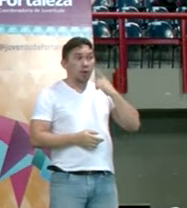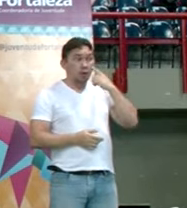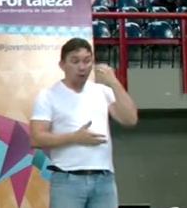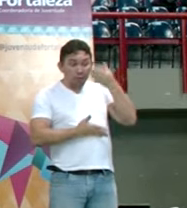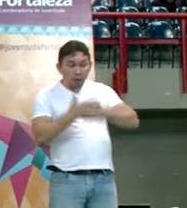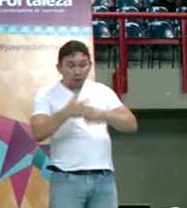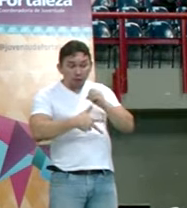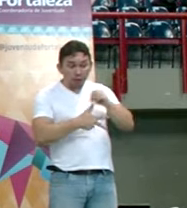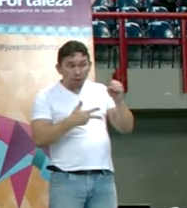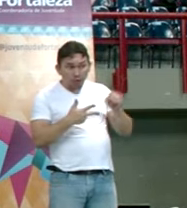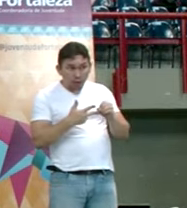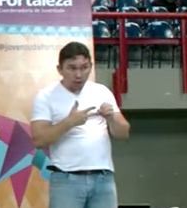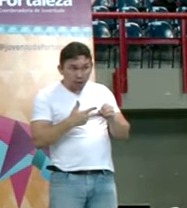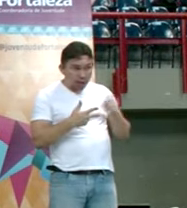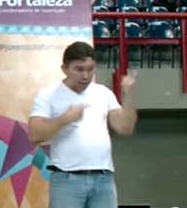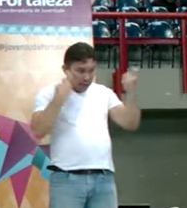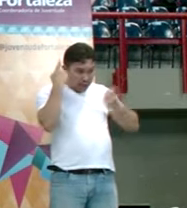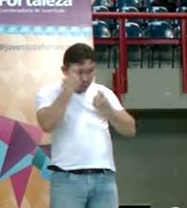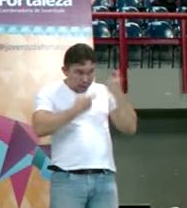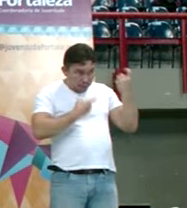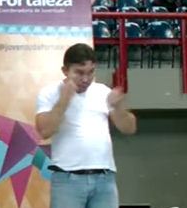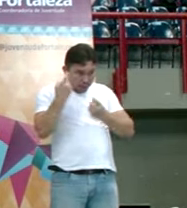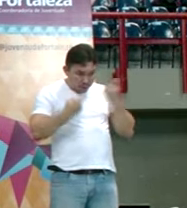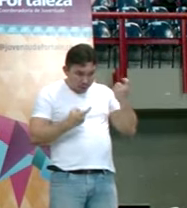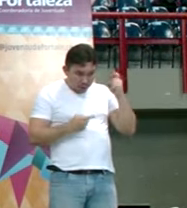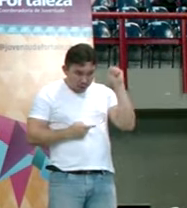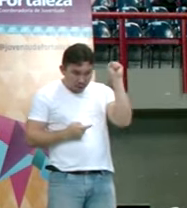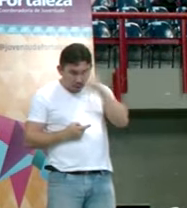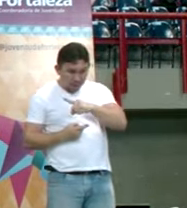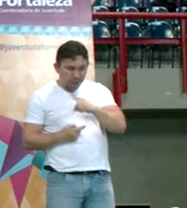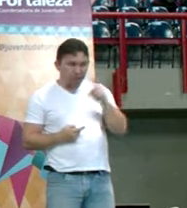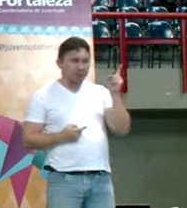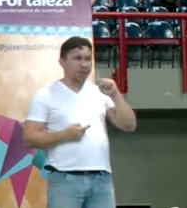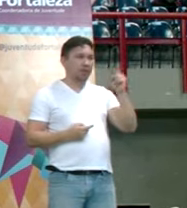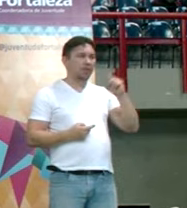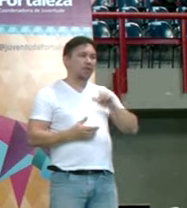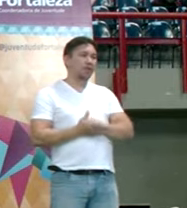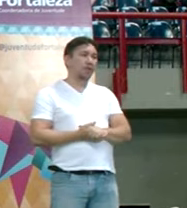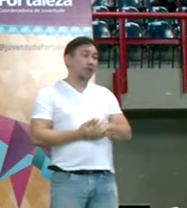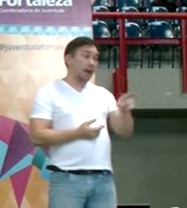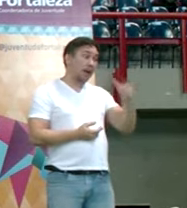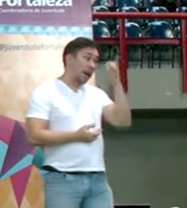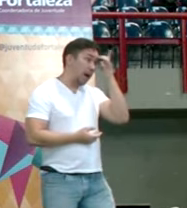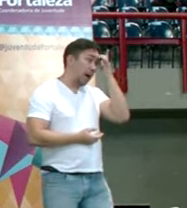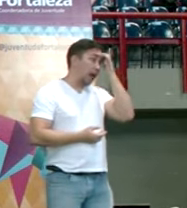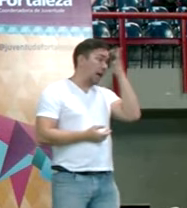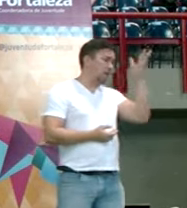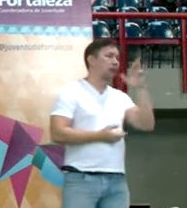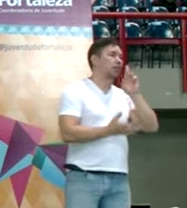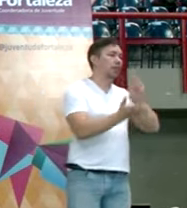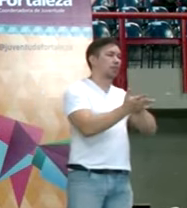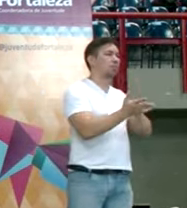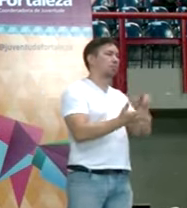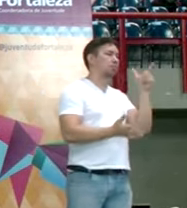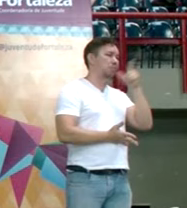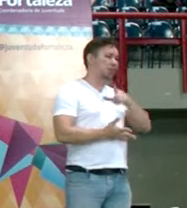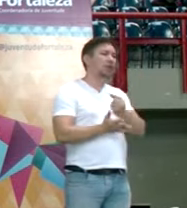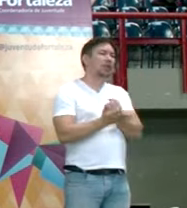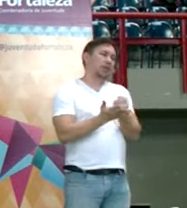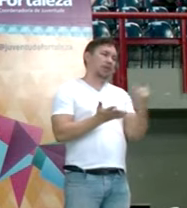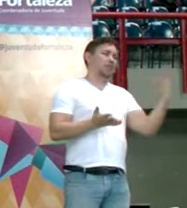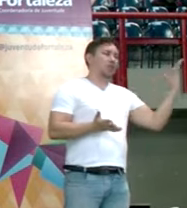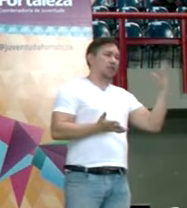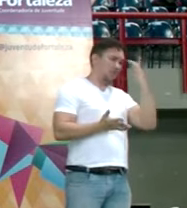prova do Enem não é você se preocupar com uma questão difícil não é você não errar as questões que são fáceis que tem